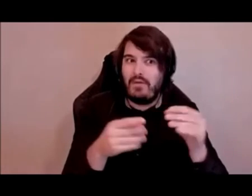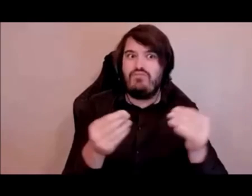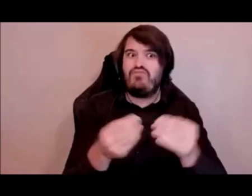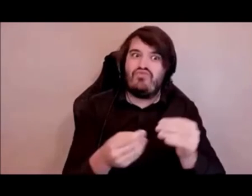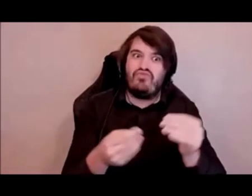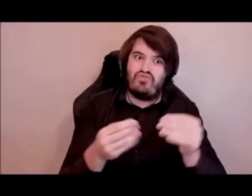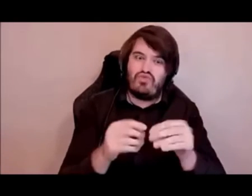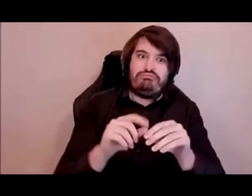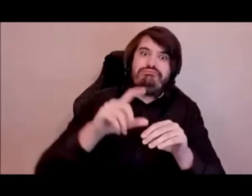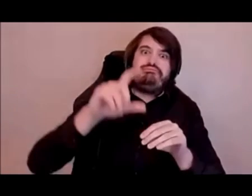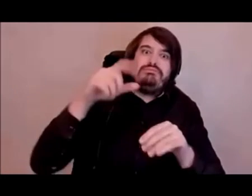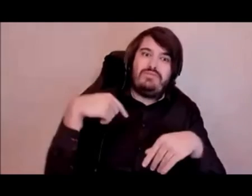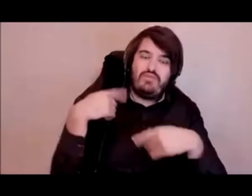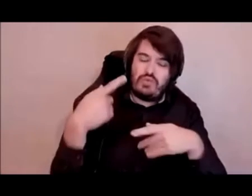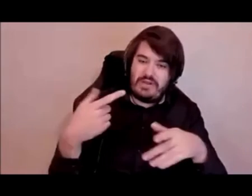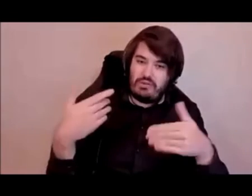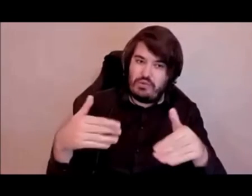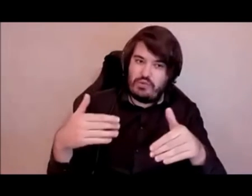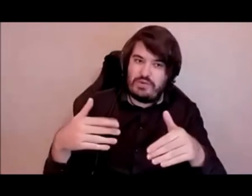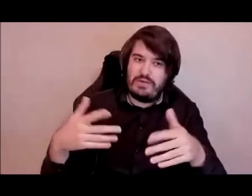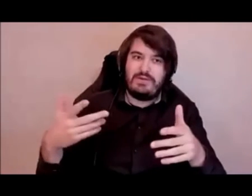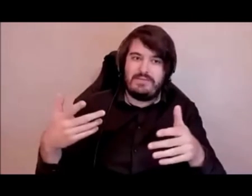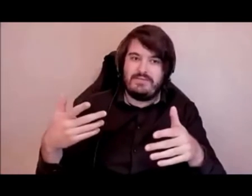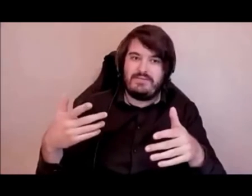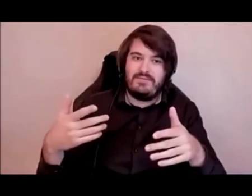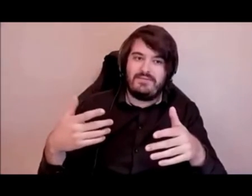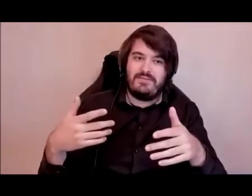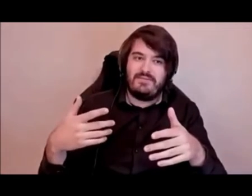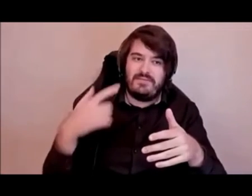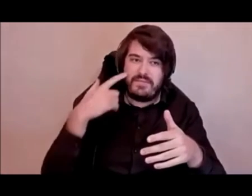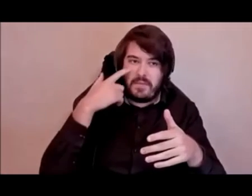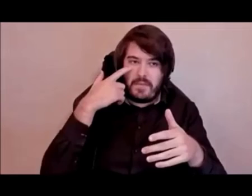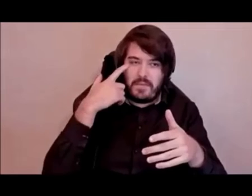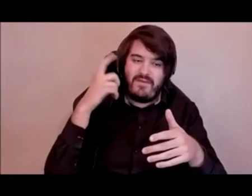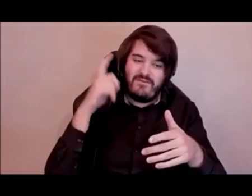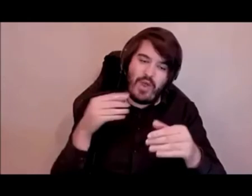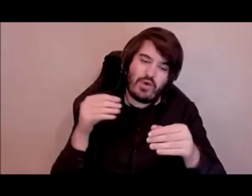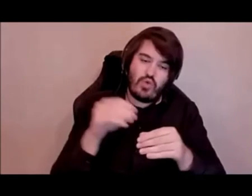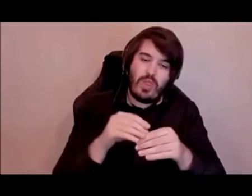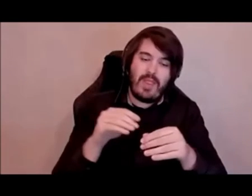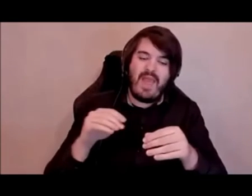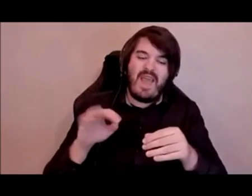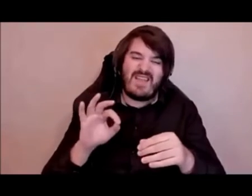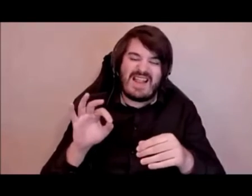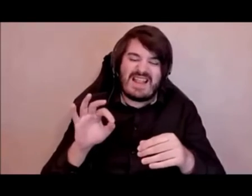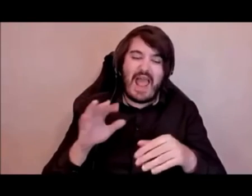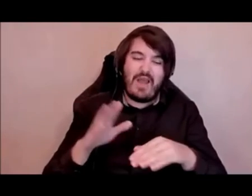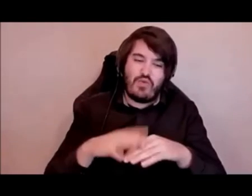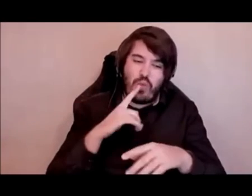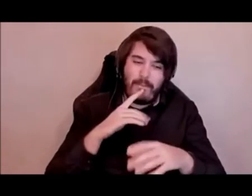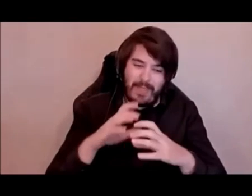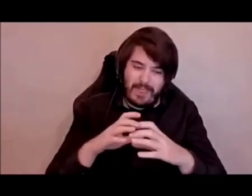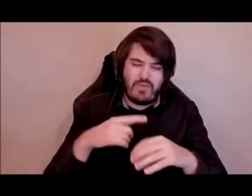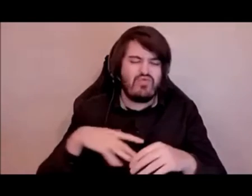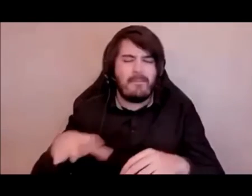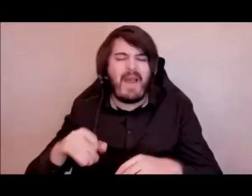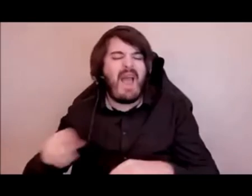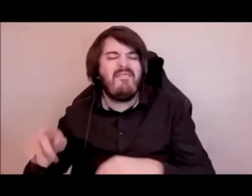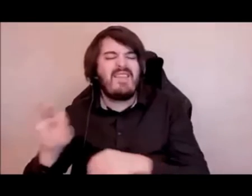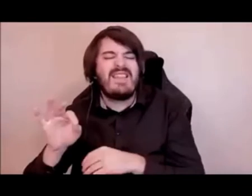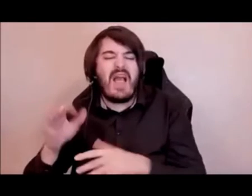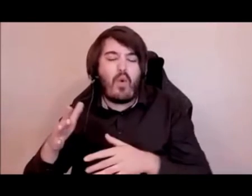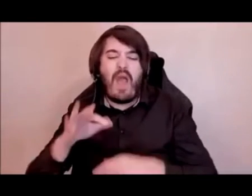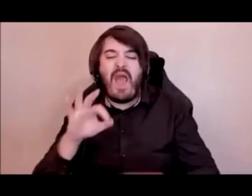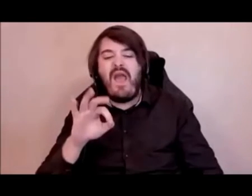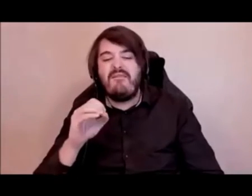beaucoup grandi depuis. Alors, ça va être de fertiliser les tomates. Nous, on utilise un fertilisant